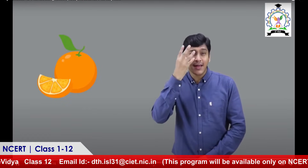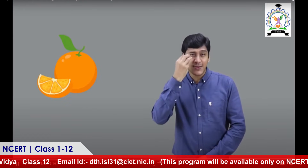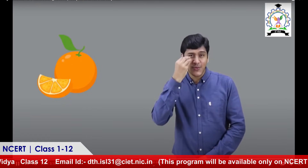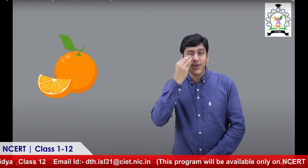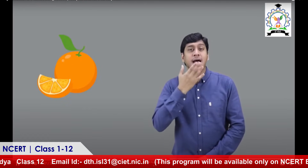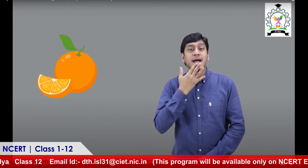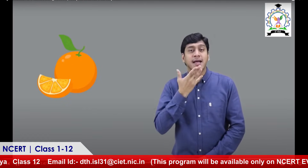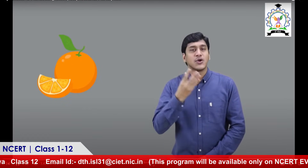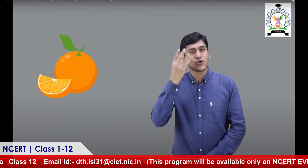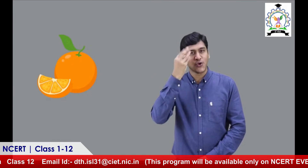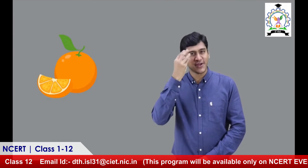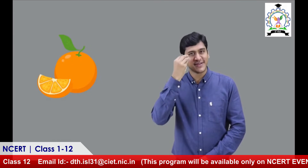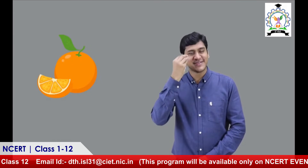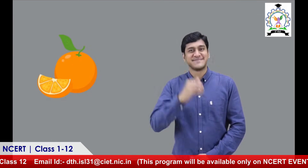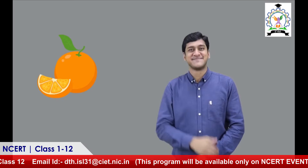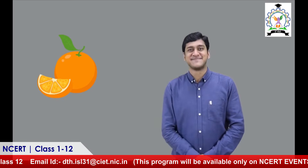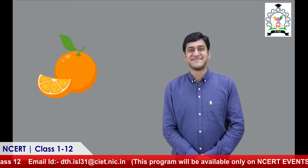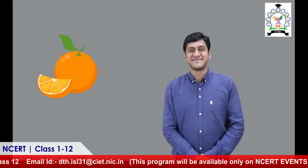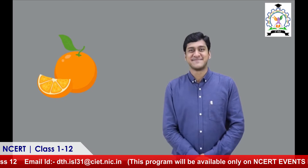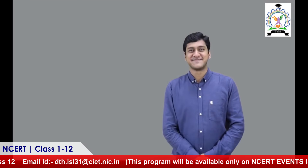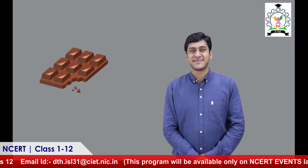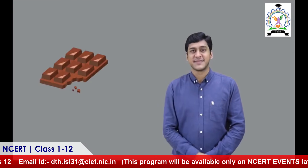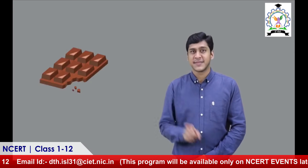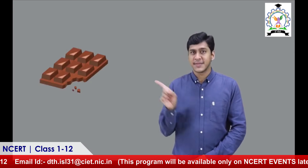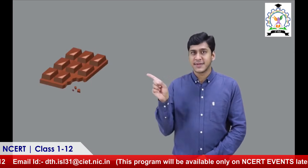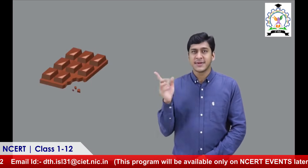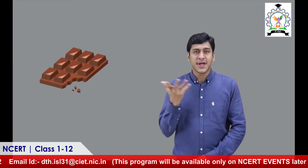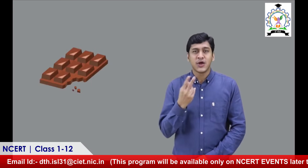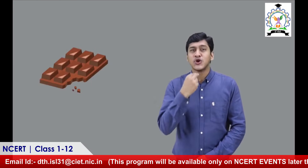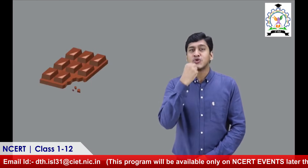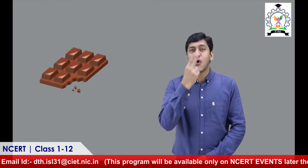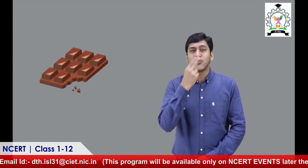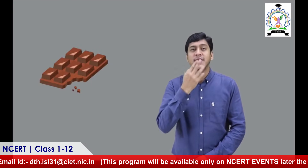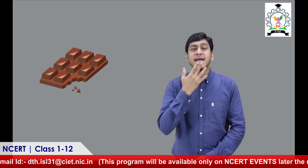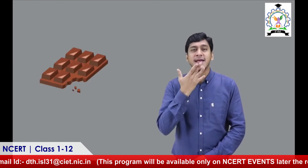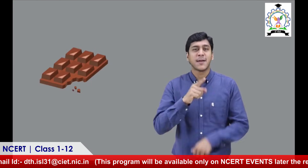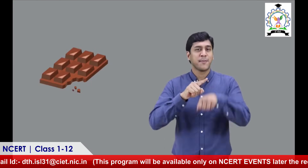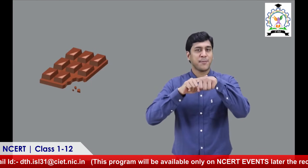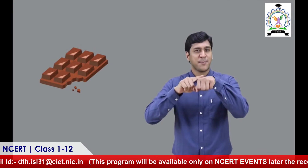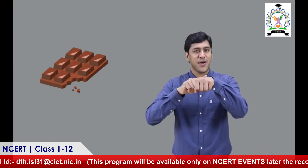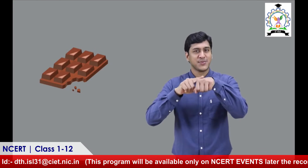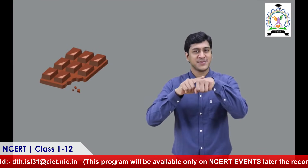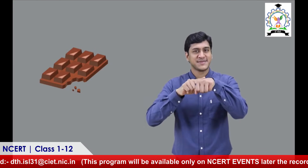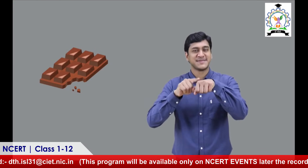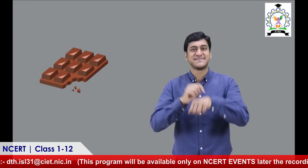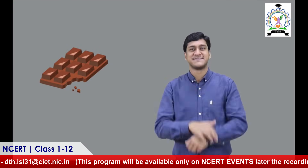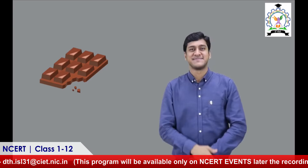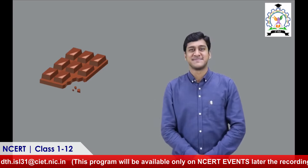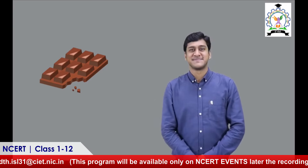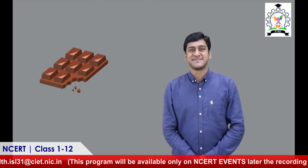फल, संतरा, इसका रंग संतरी है। यह चॉकलेट है जिसका रंग भूरा